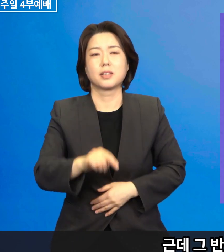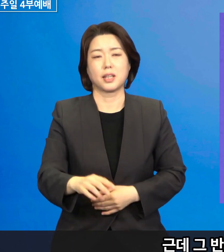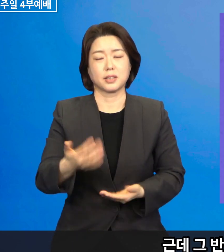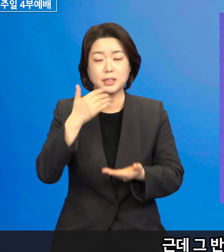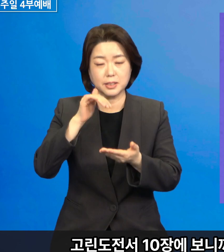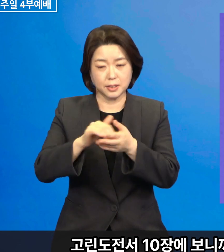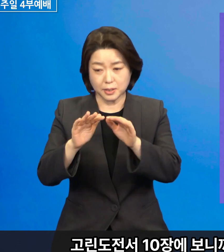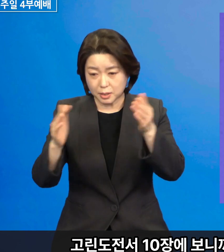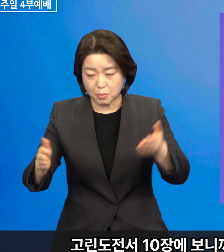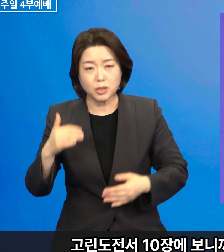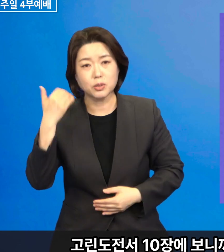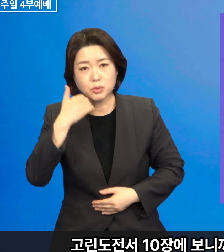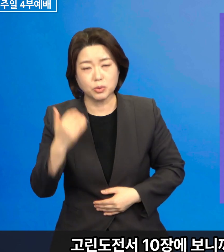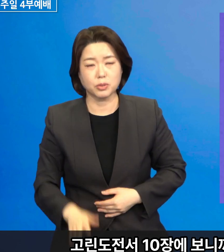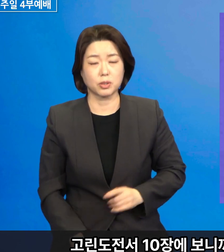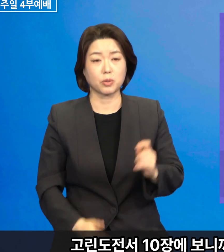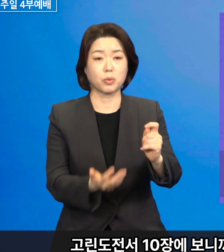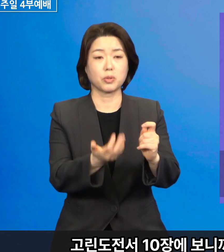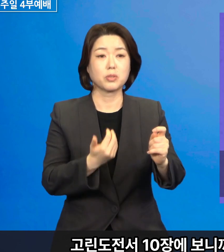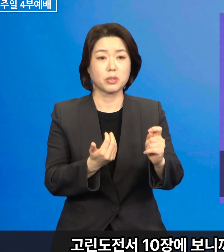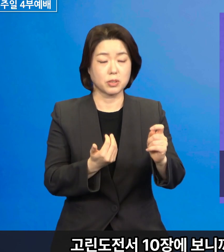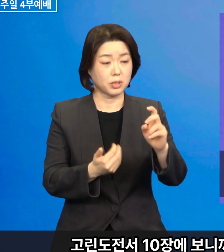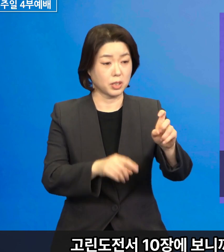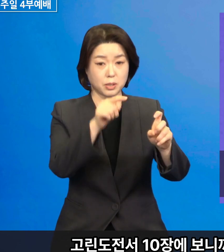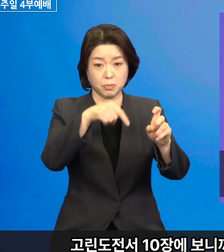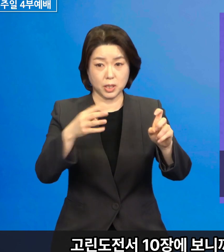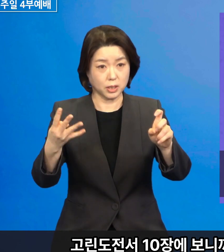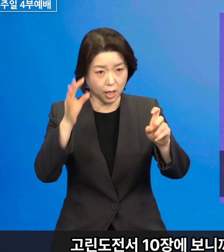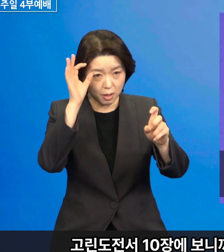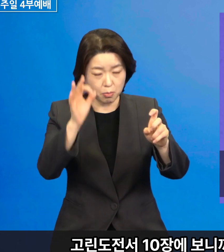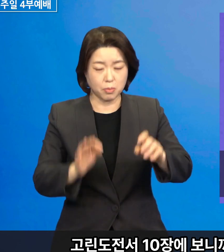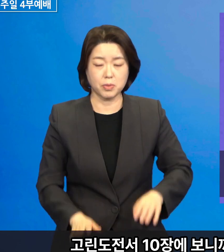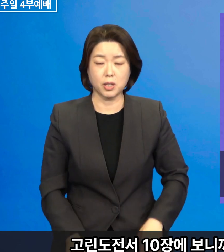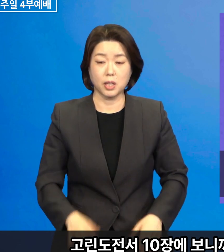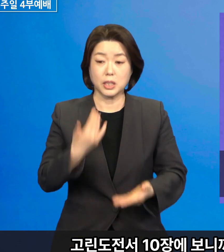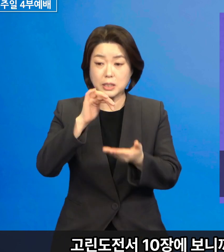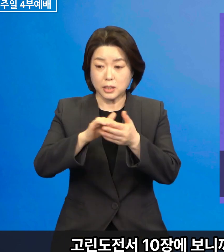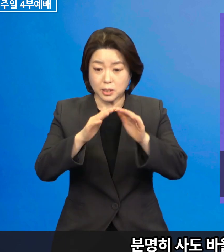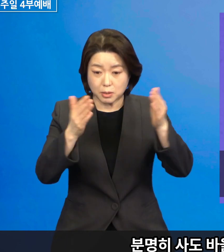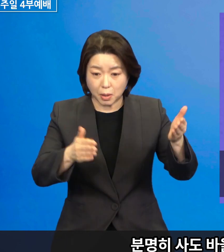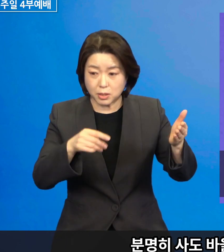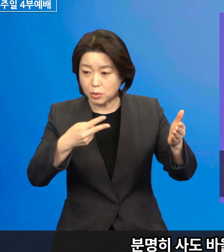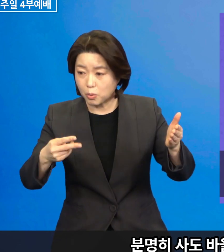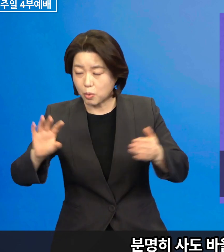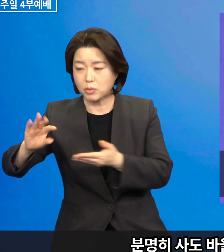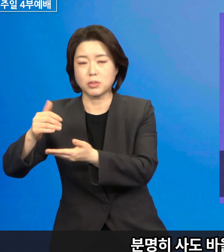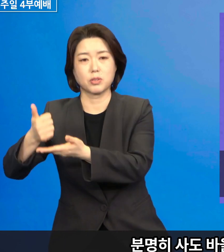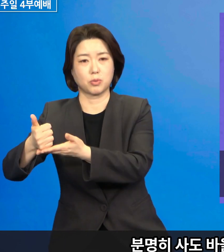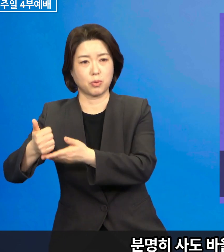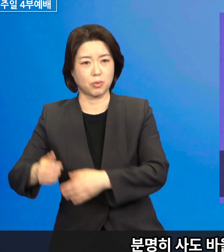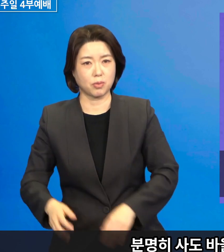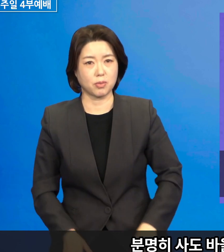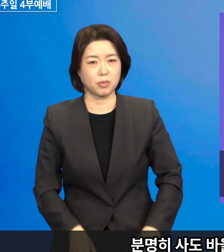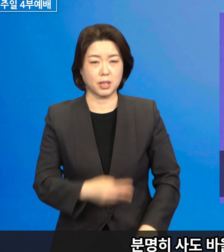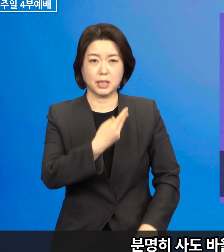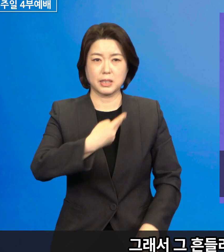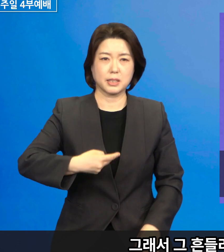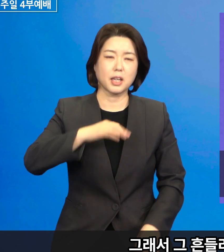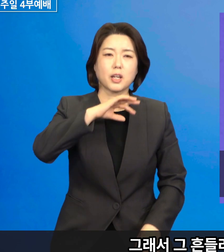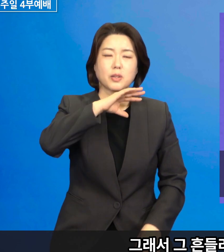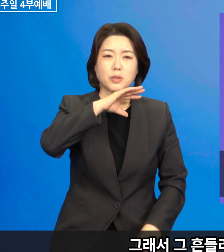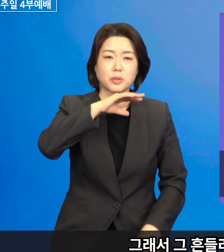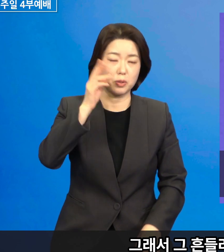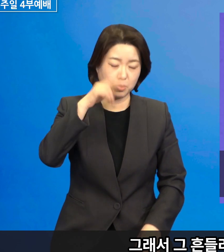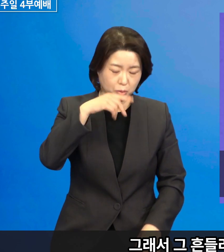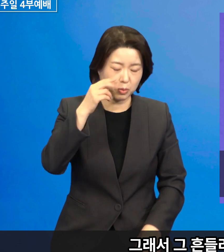반석이 누구냐? 고린도전서 10장에 보니까 그 반석은 곧 그리스도라, 분명히 사도 바울이 말씀하고 있죠.